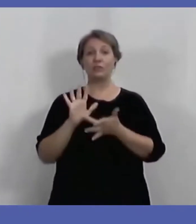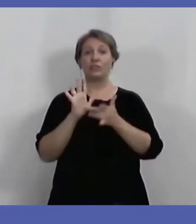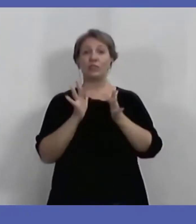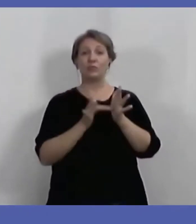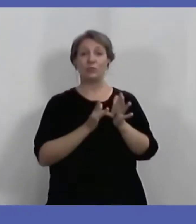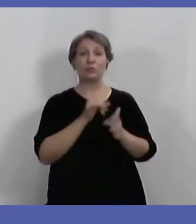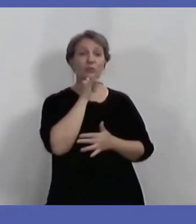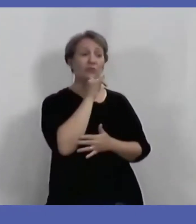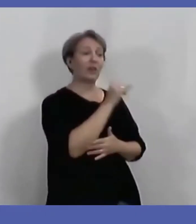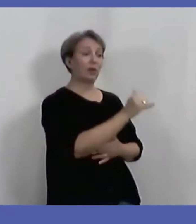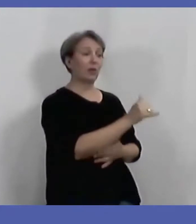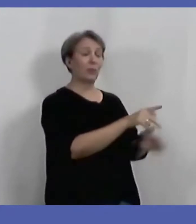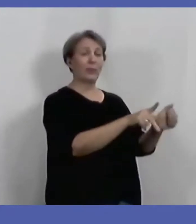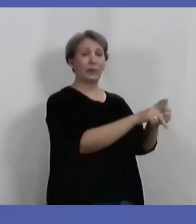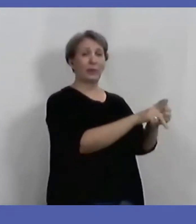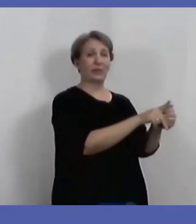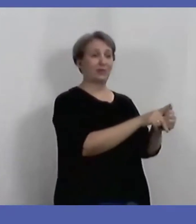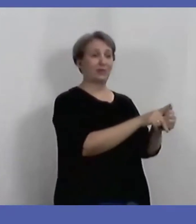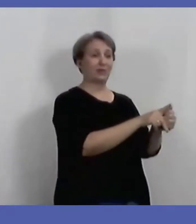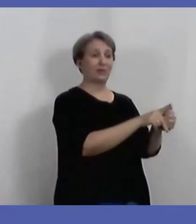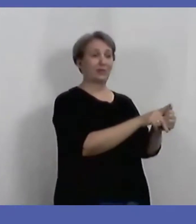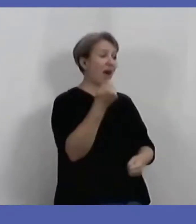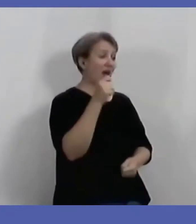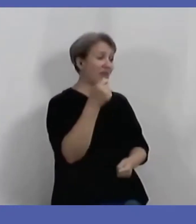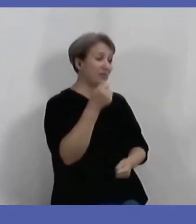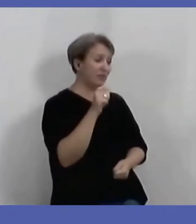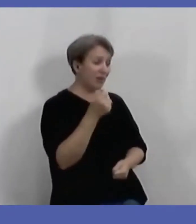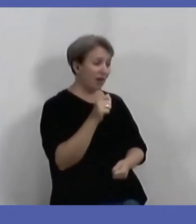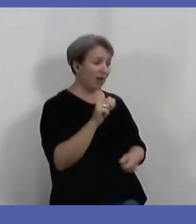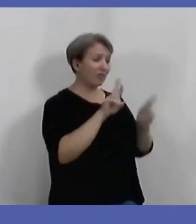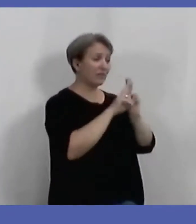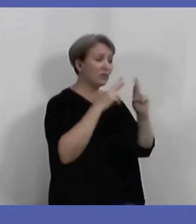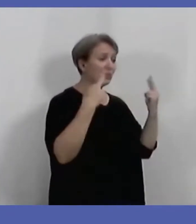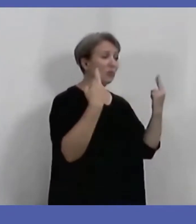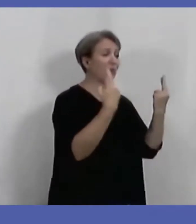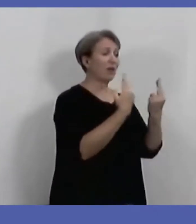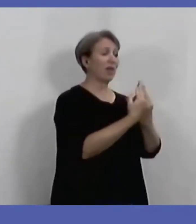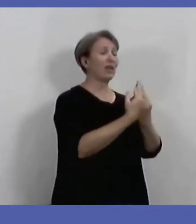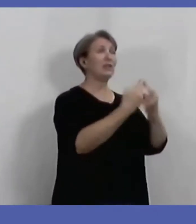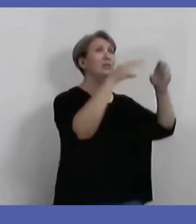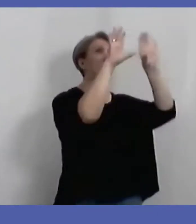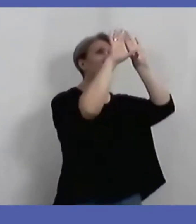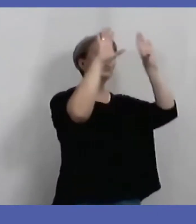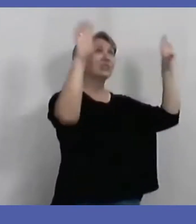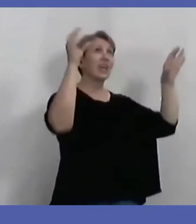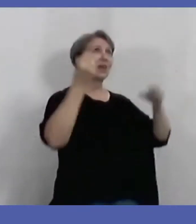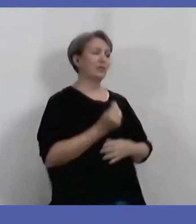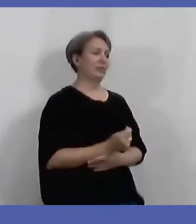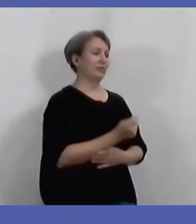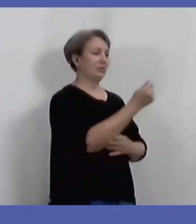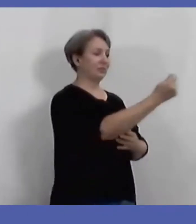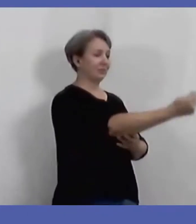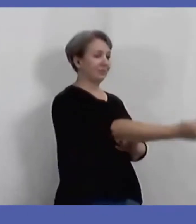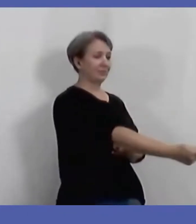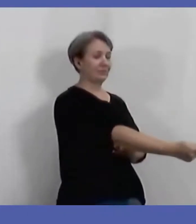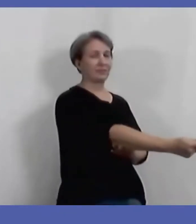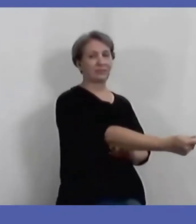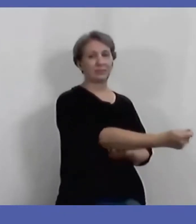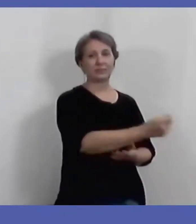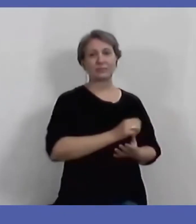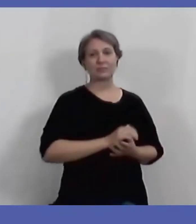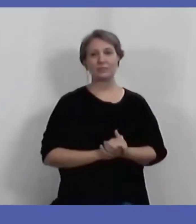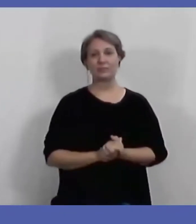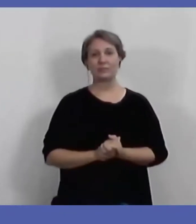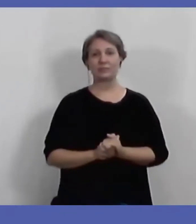reino dos céus. As chaves. Está em plural, não é? E eu não entendi